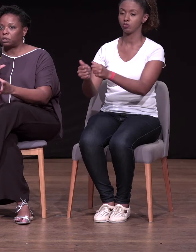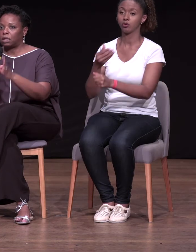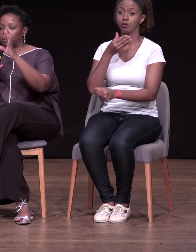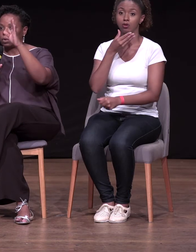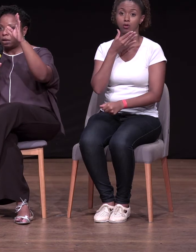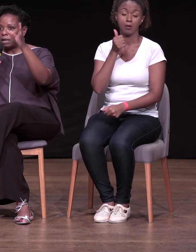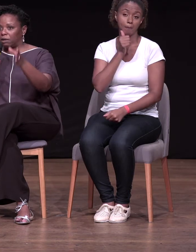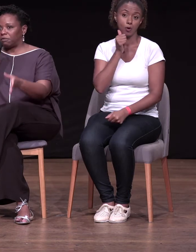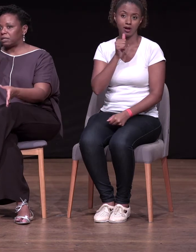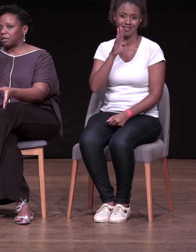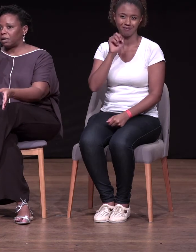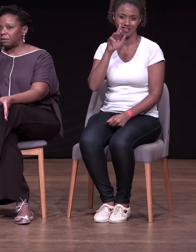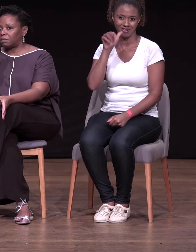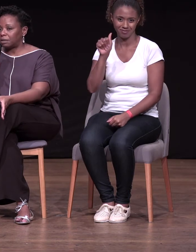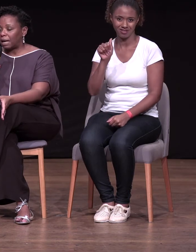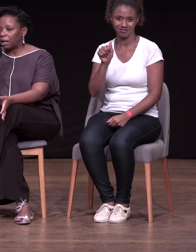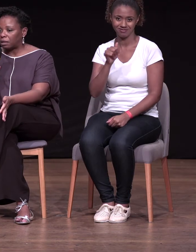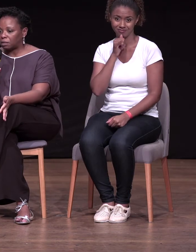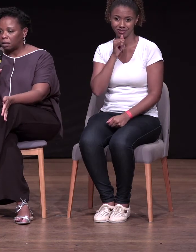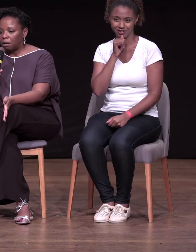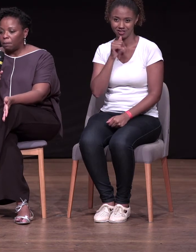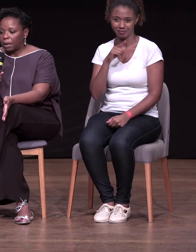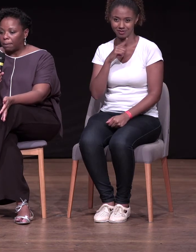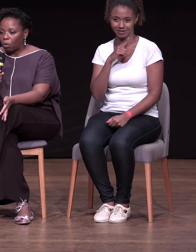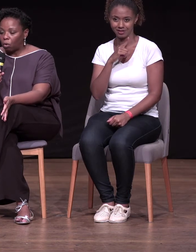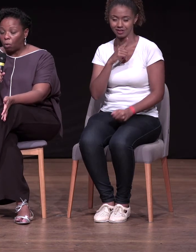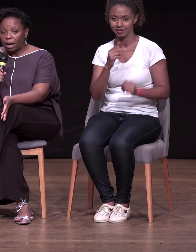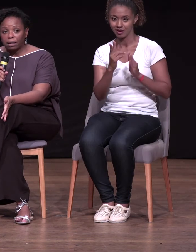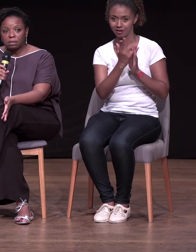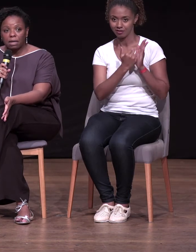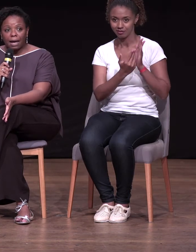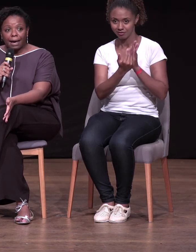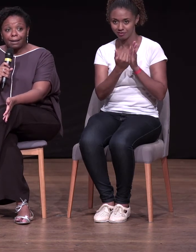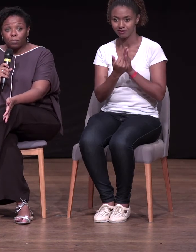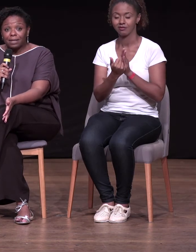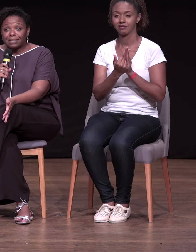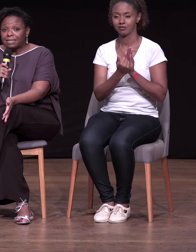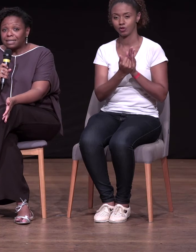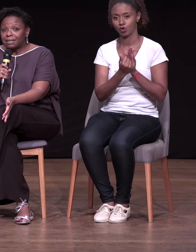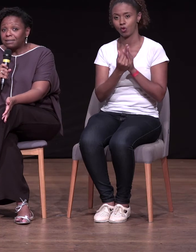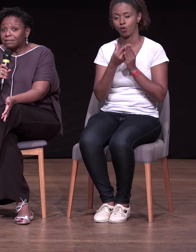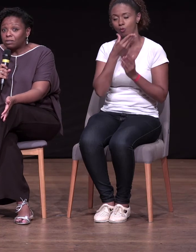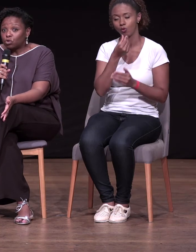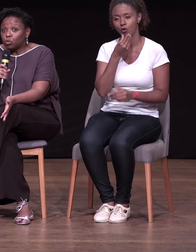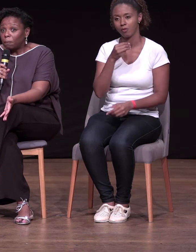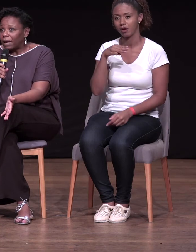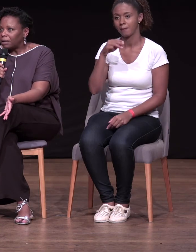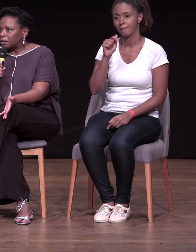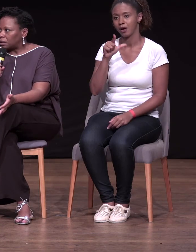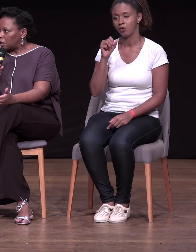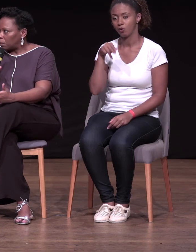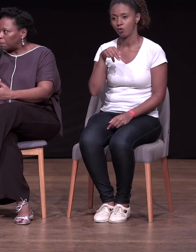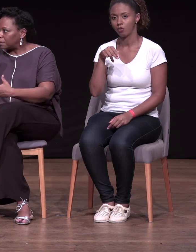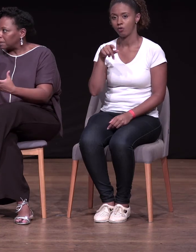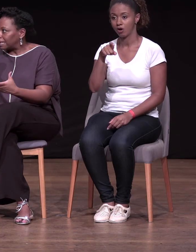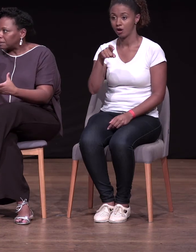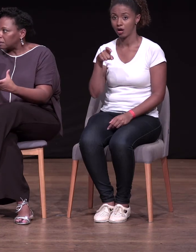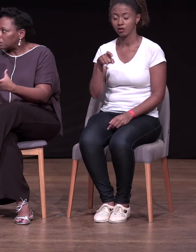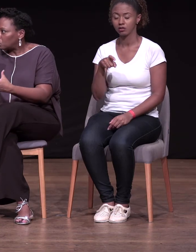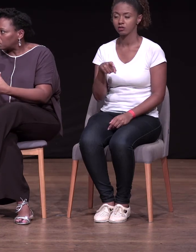Ribot, por exemplo, que faz aquelas estelas para Malcolm X, ela é uma desenhista estupenda, tem